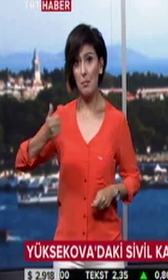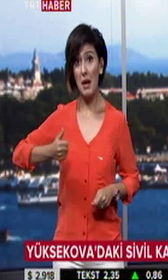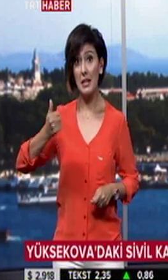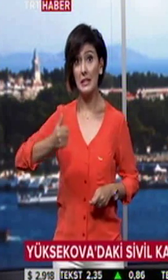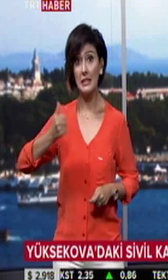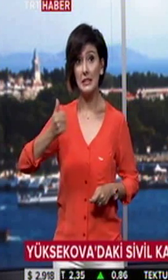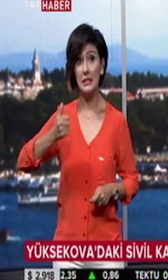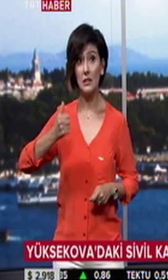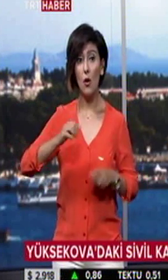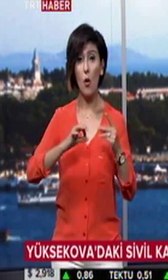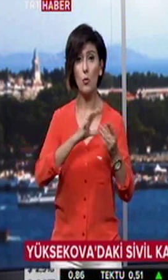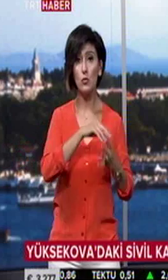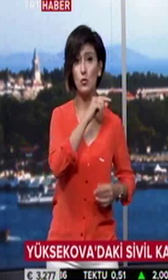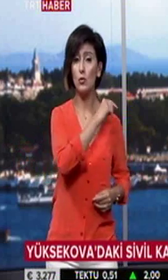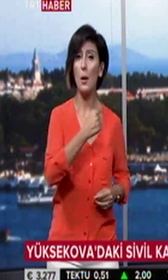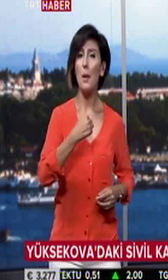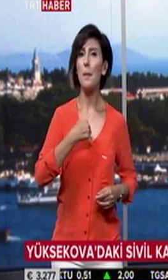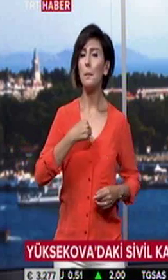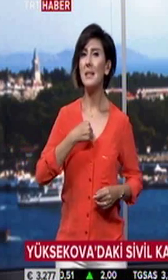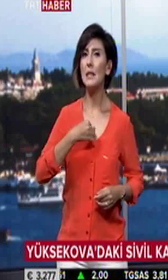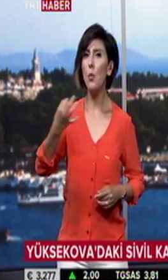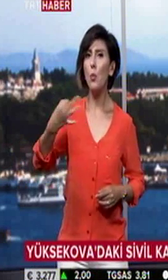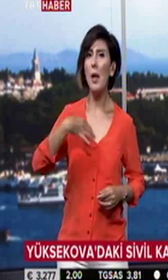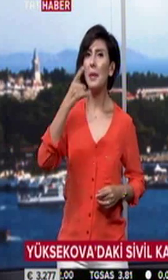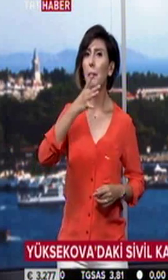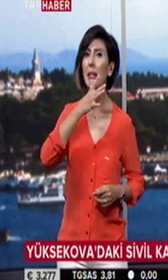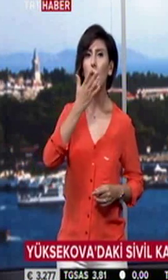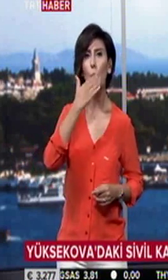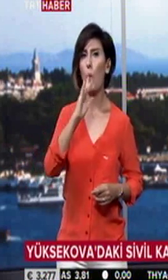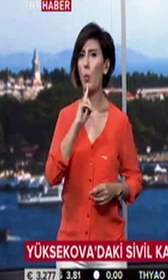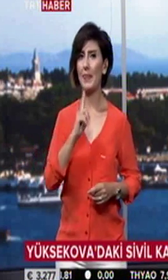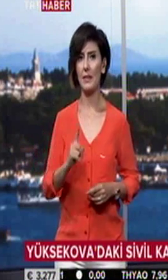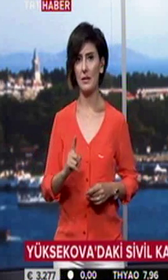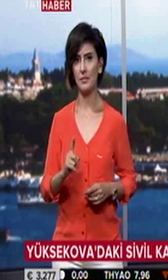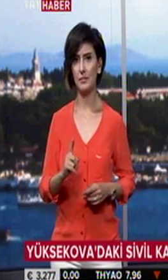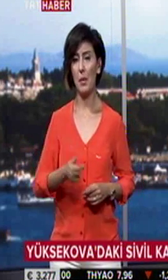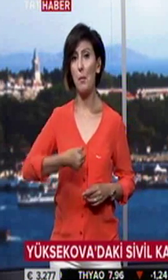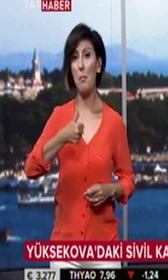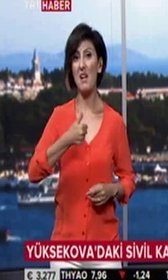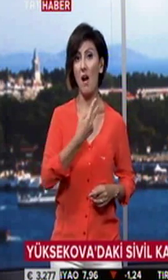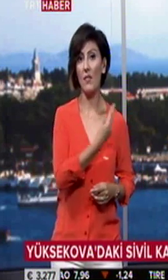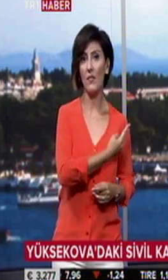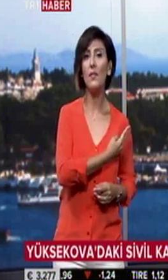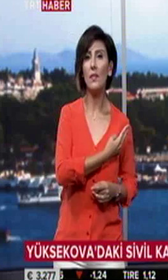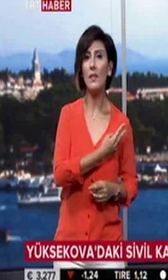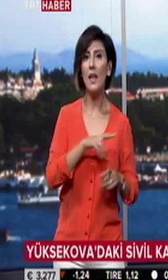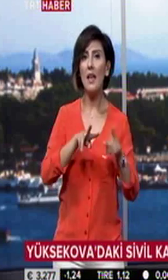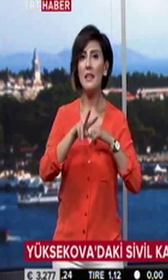Bakanı Sabahattin Öztürk, bize ulaşmış bir bilgi yok dedi. Bakan Öztürk, Yarbay